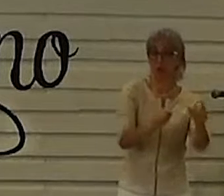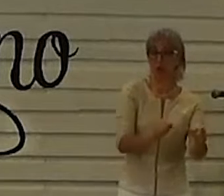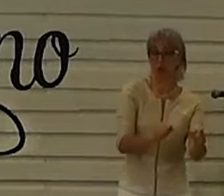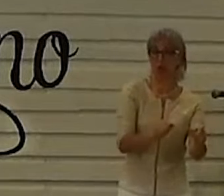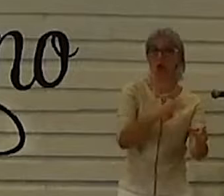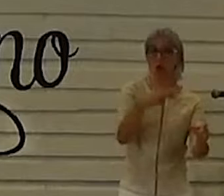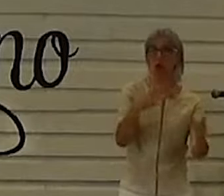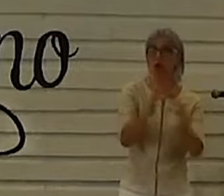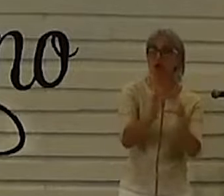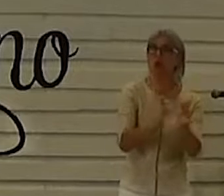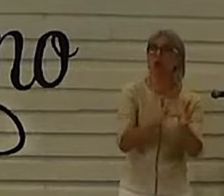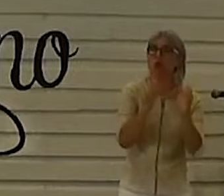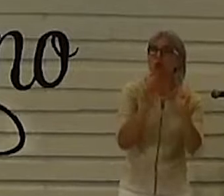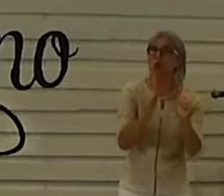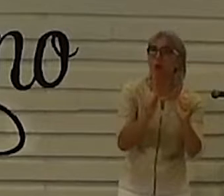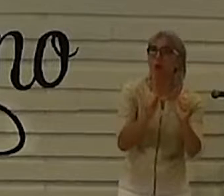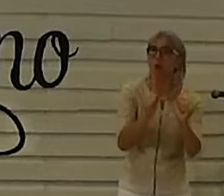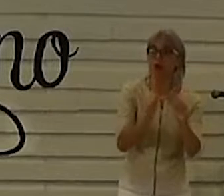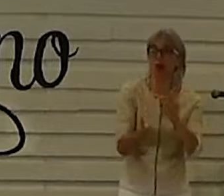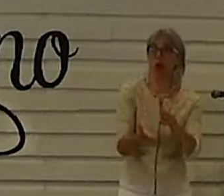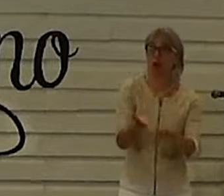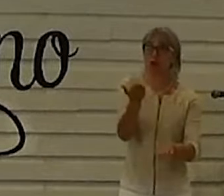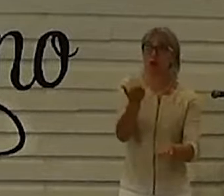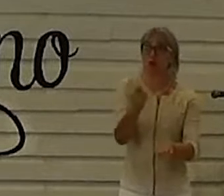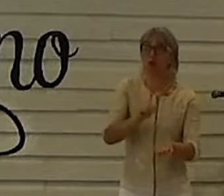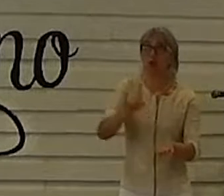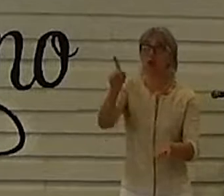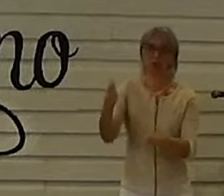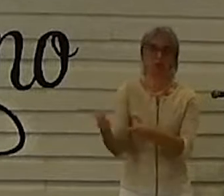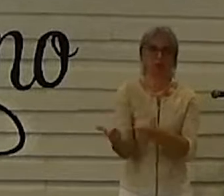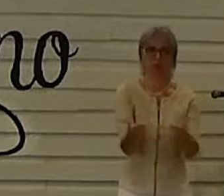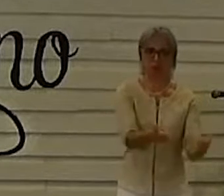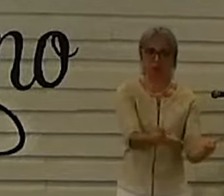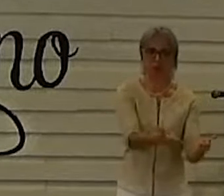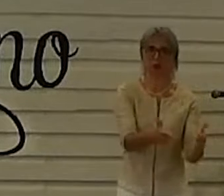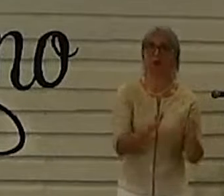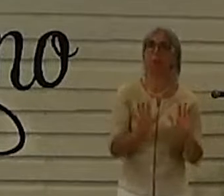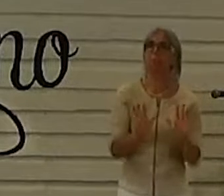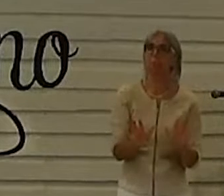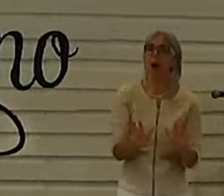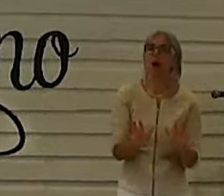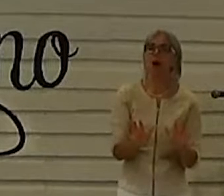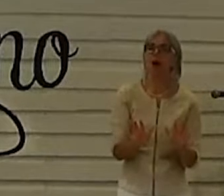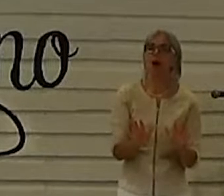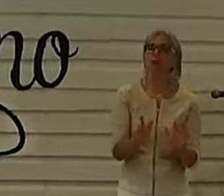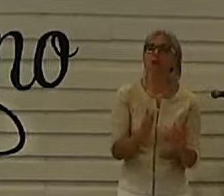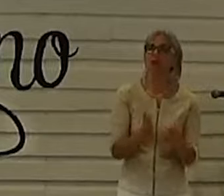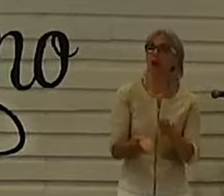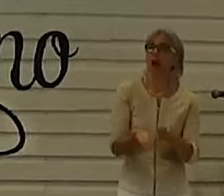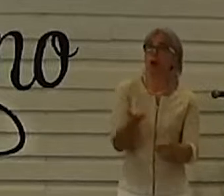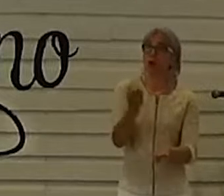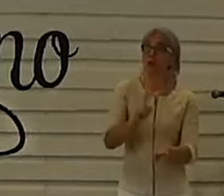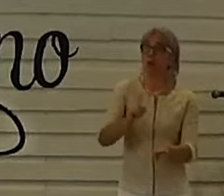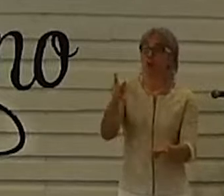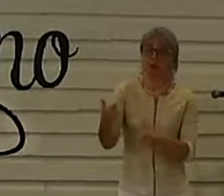la parola di Dio, quell'autorità che Dio ha dato. Ma l'autorità che Dio dà è per il